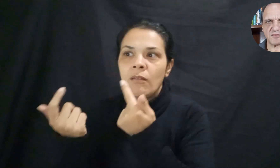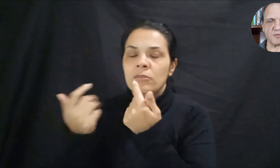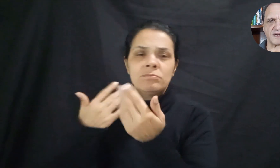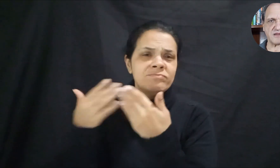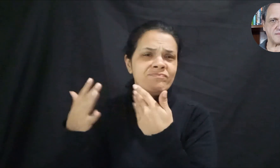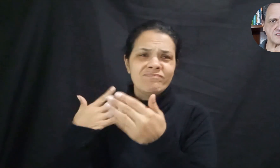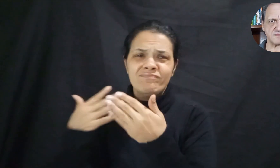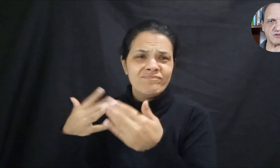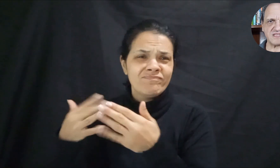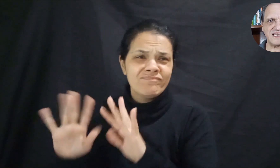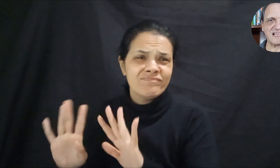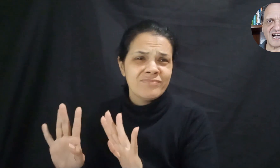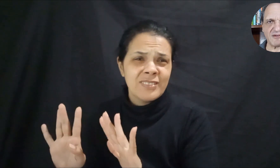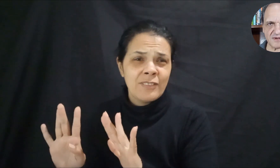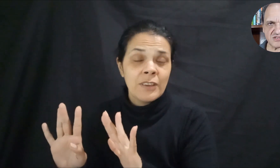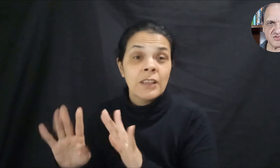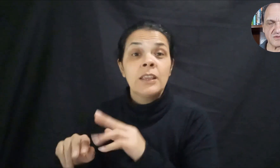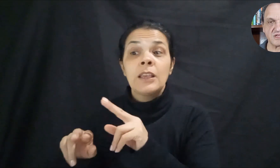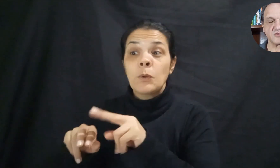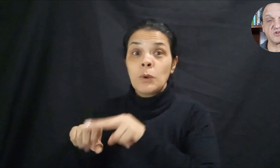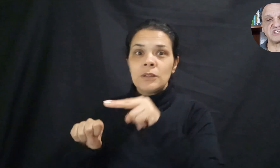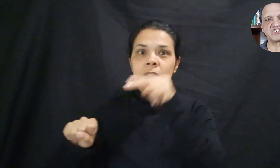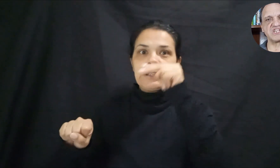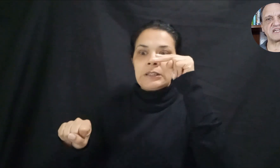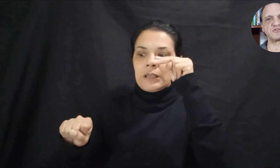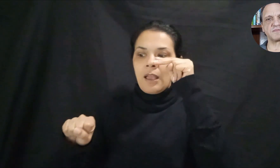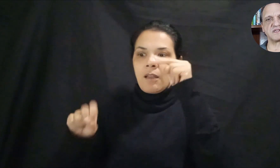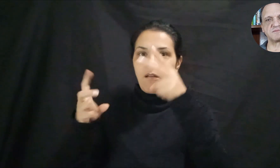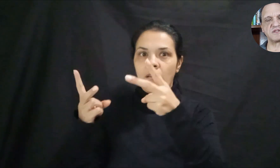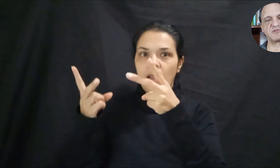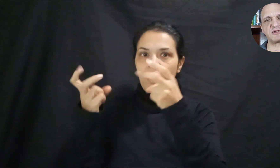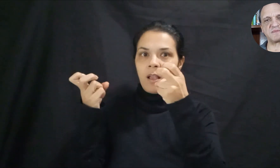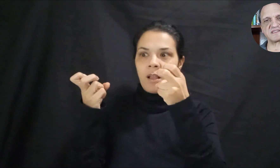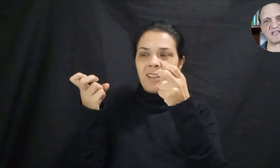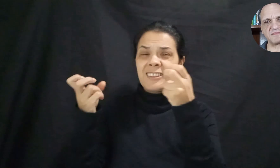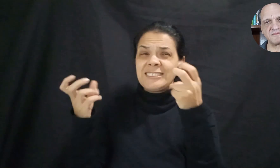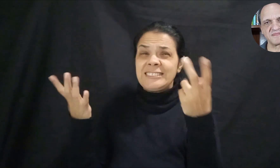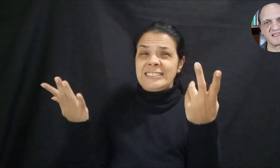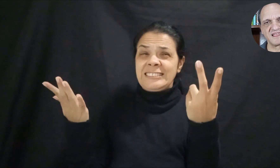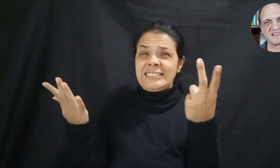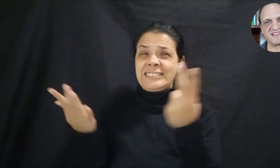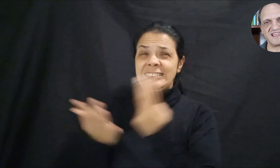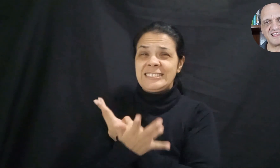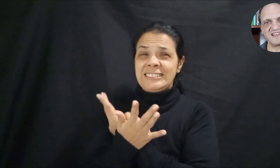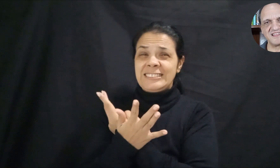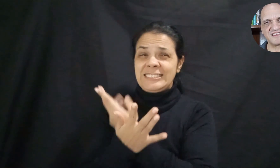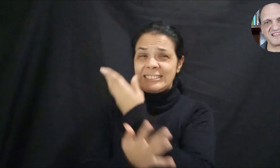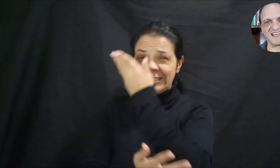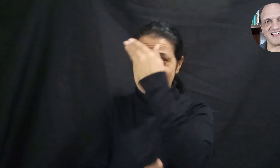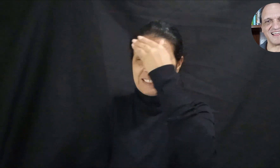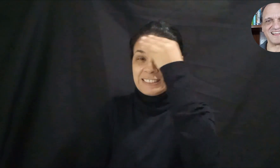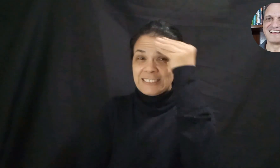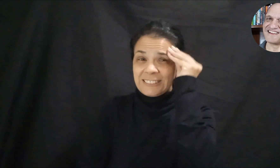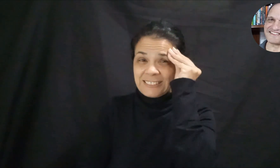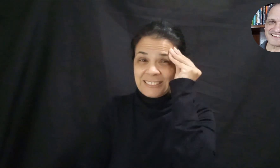ele não estava preocupado com a parte espiritual, nem ligava para isso. Quando ele chega no plano espiritual, ele percebe que ele